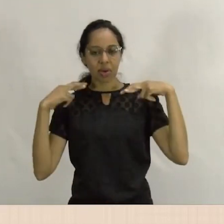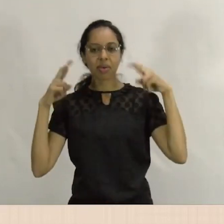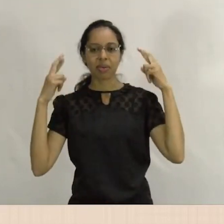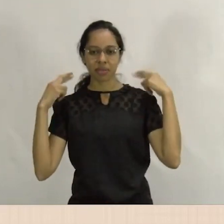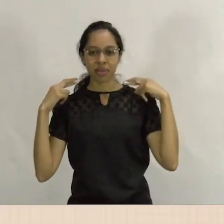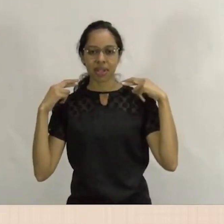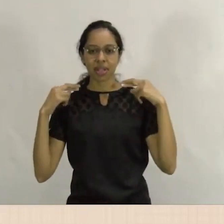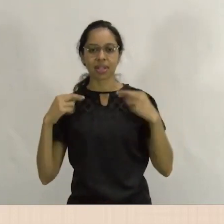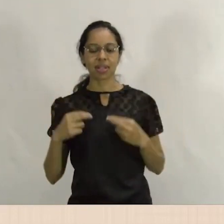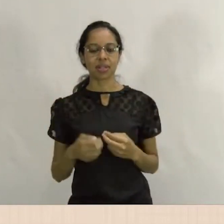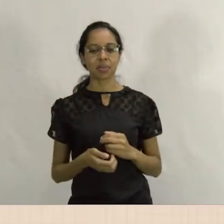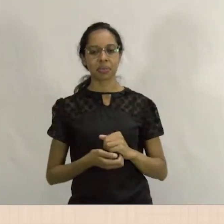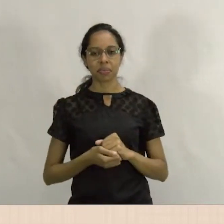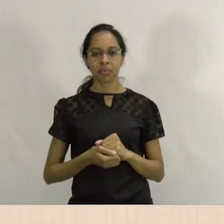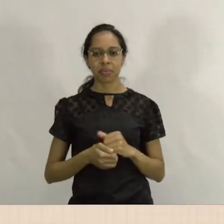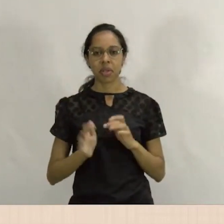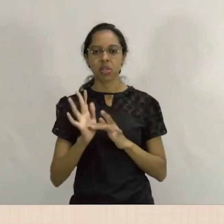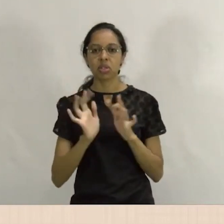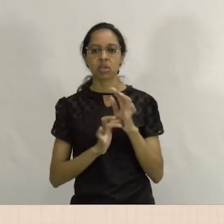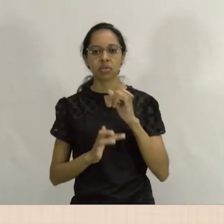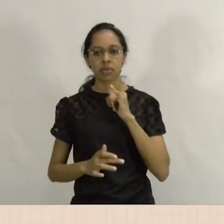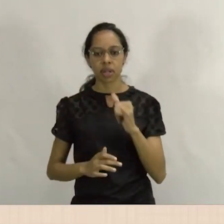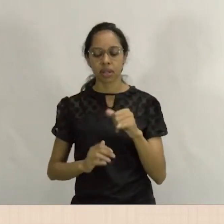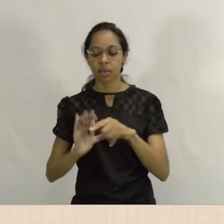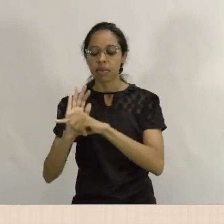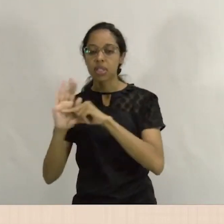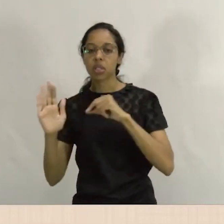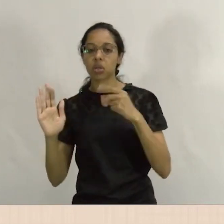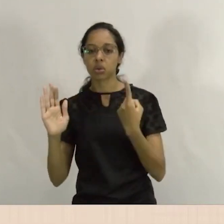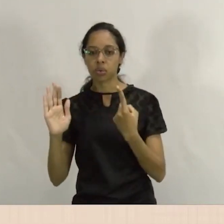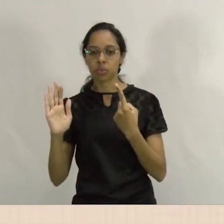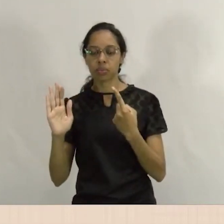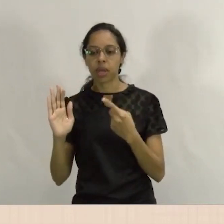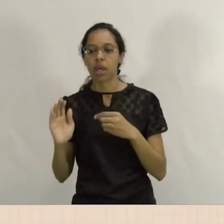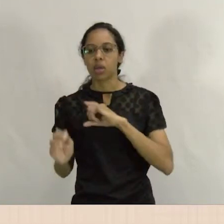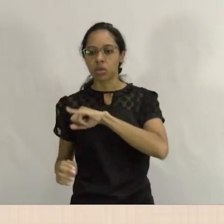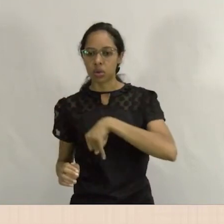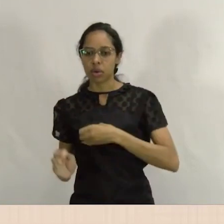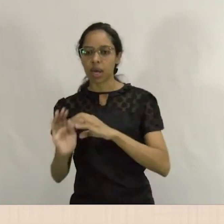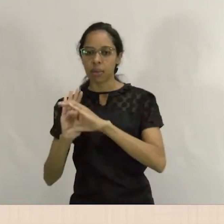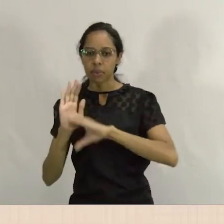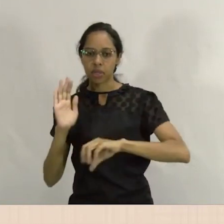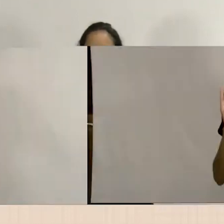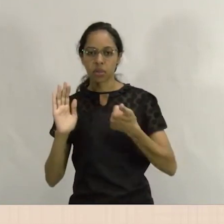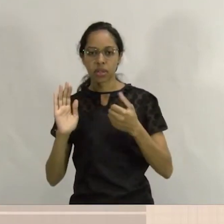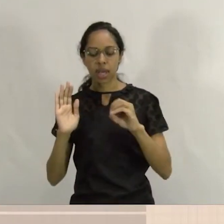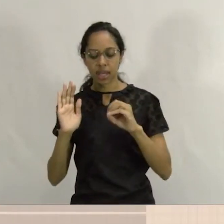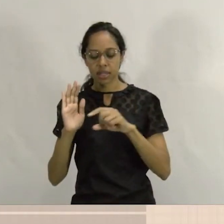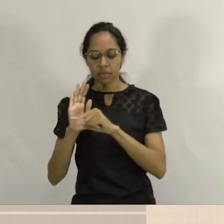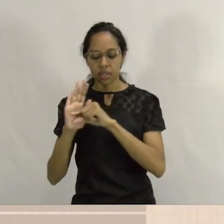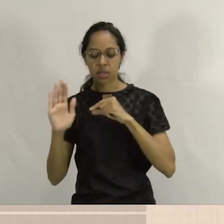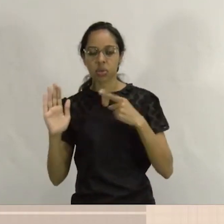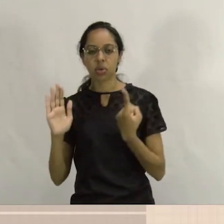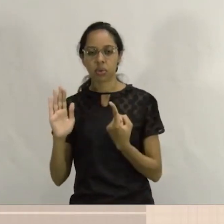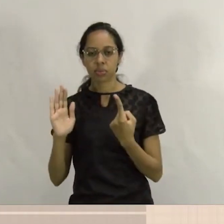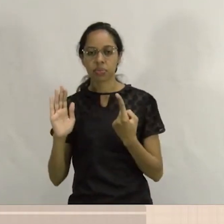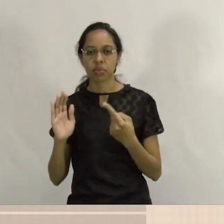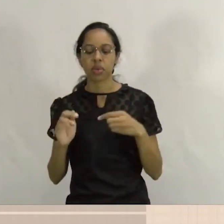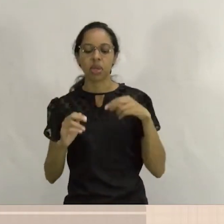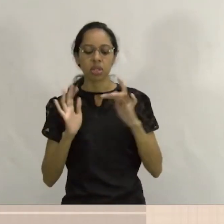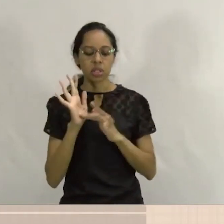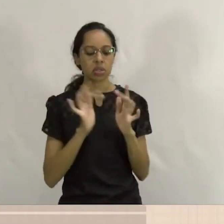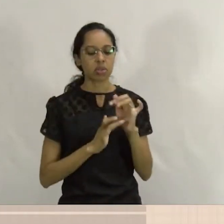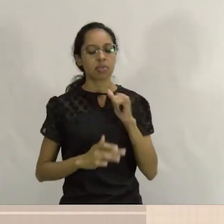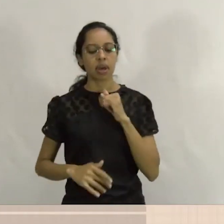Jesus fala assim, versículo 1: em verdade vos digo, o que não entra pela porta no aprisco